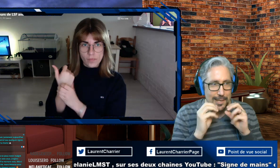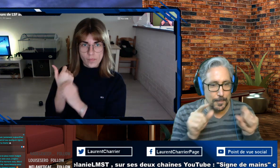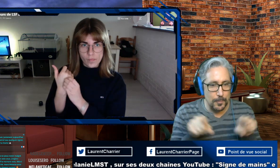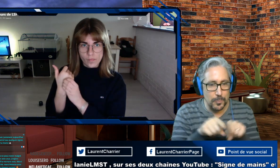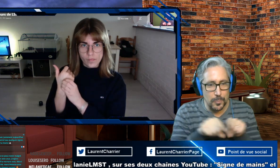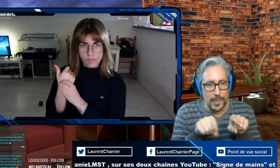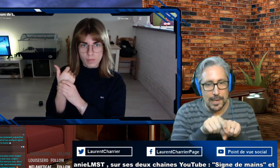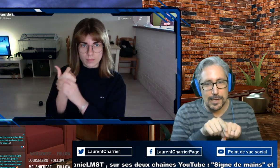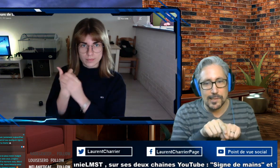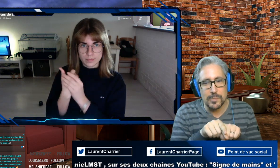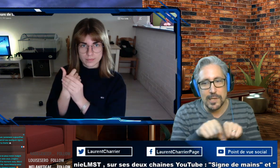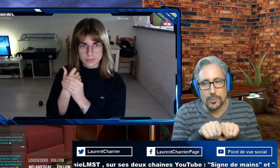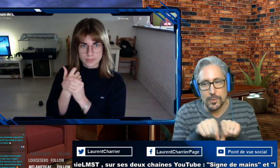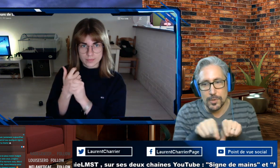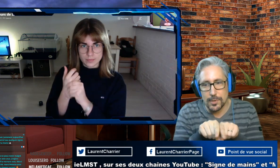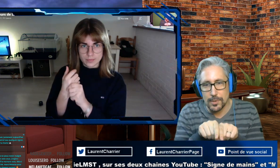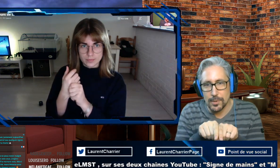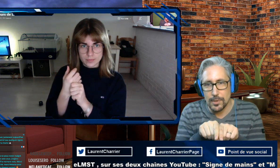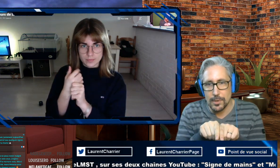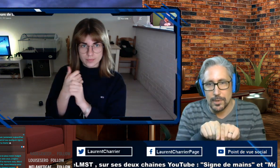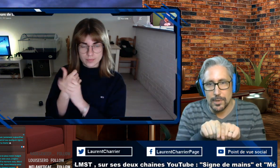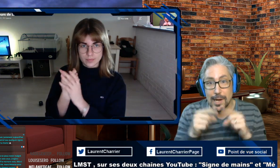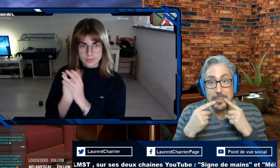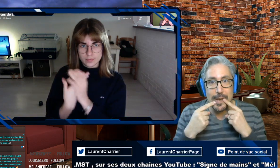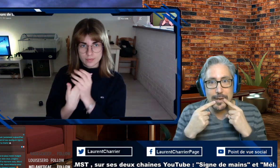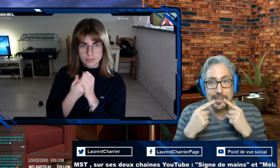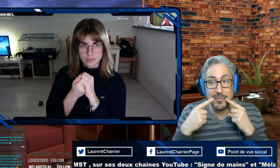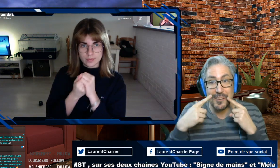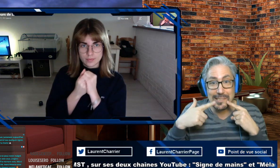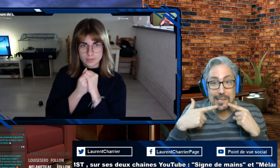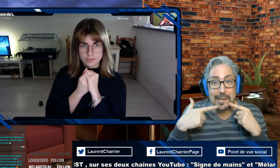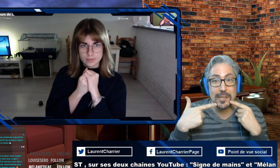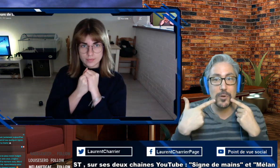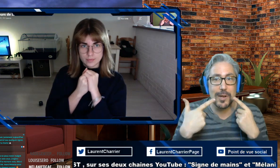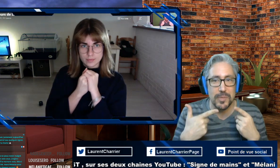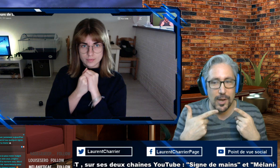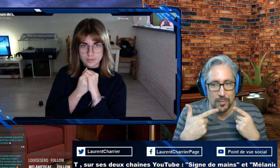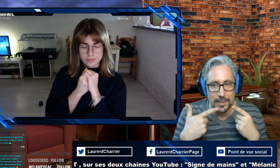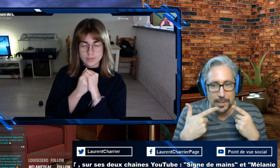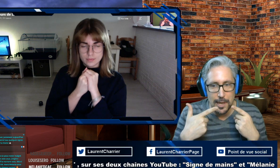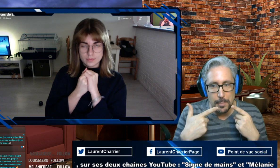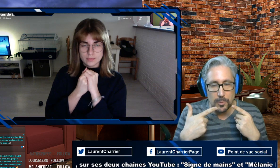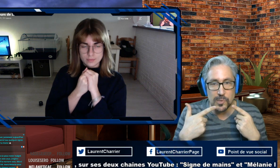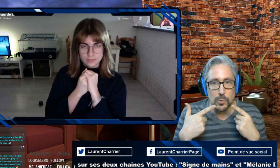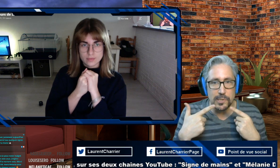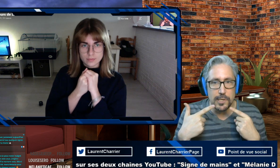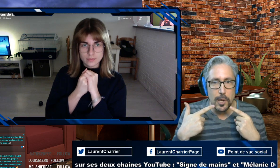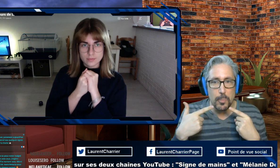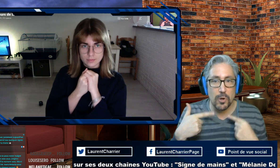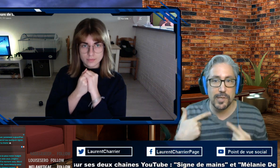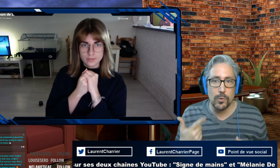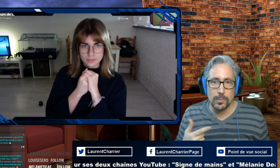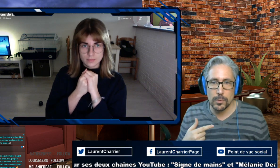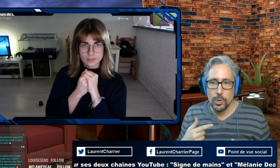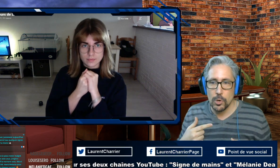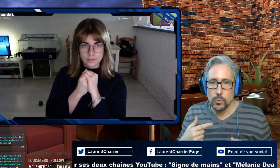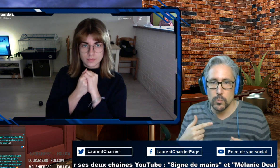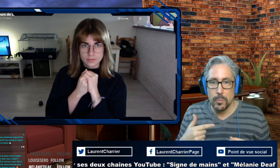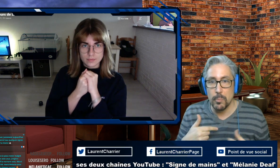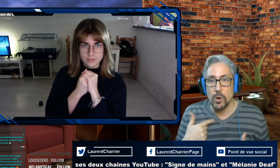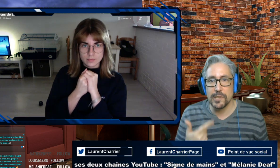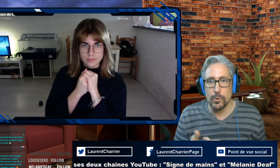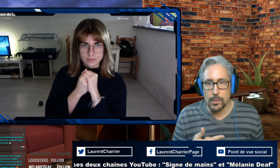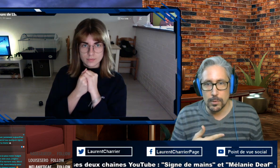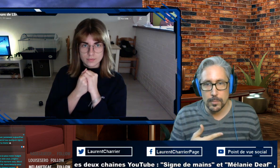évite les similitudes labiales, ça facilite la lecture labiale en fait. Par exemple, si on dit pantalon